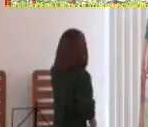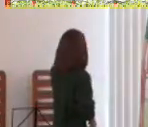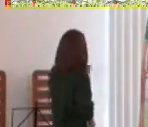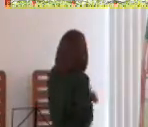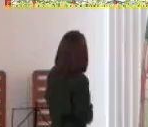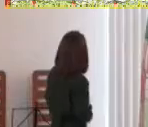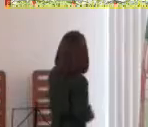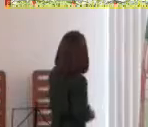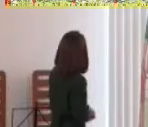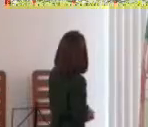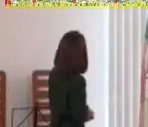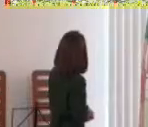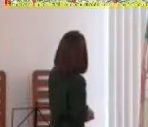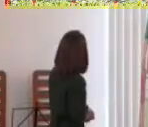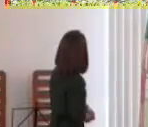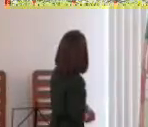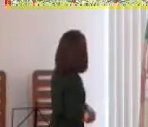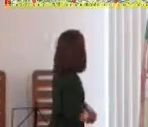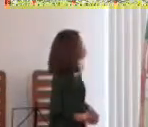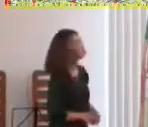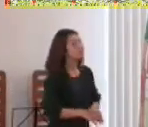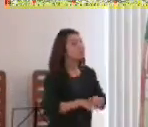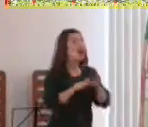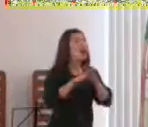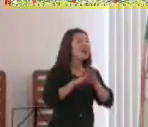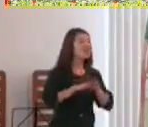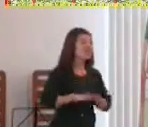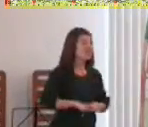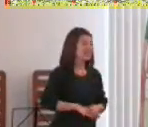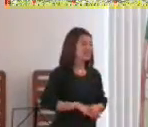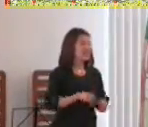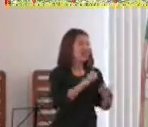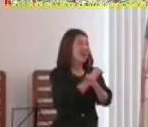けじゃないです。安心して生きていける、